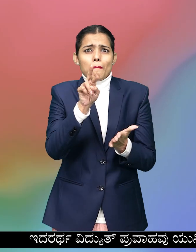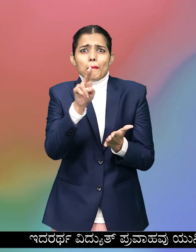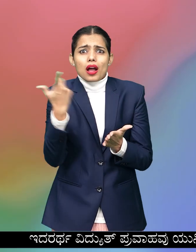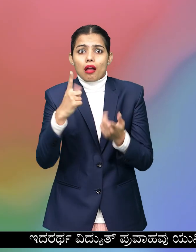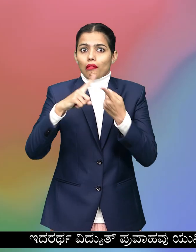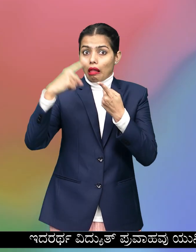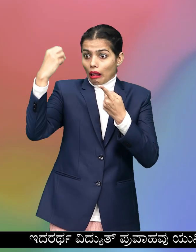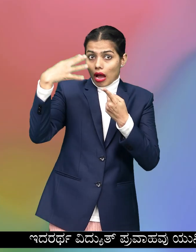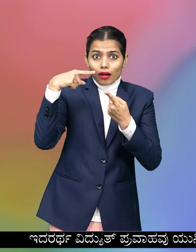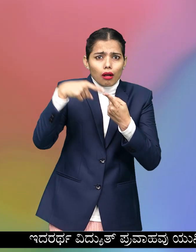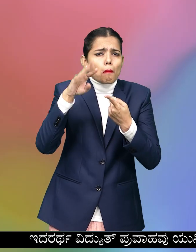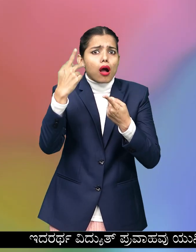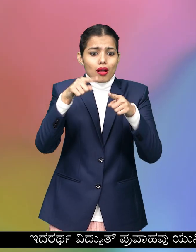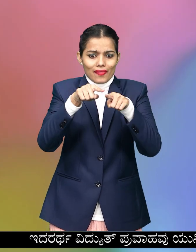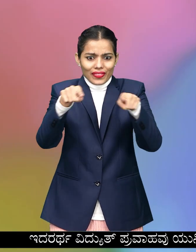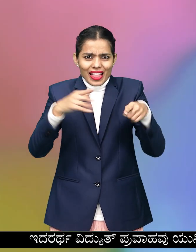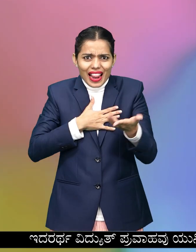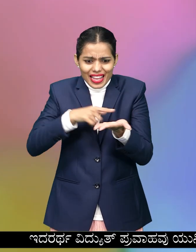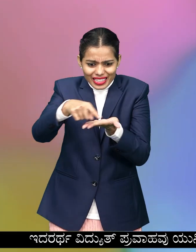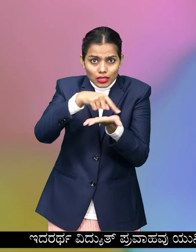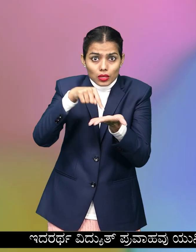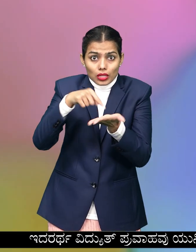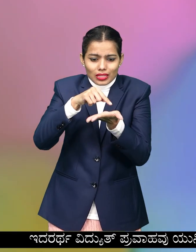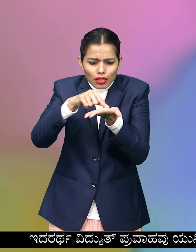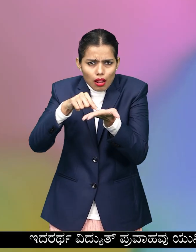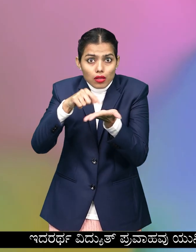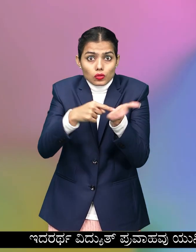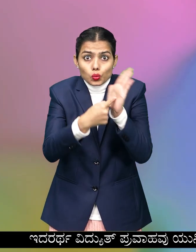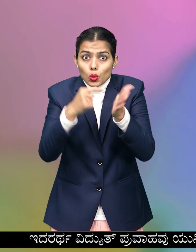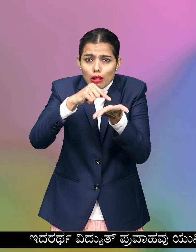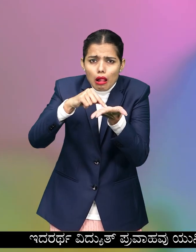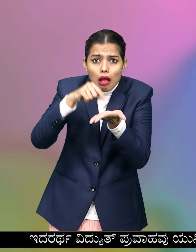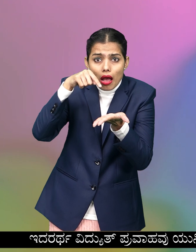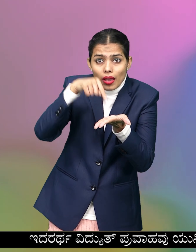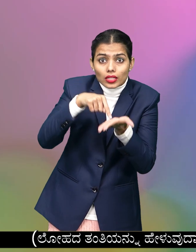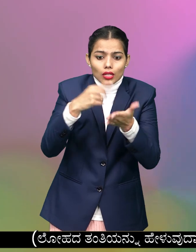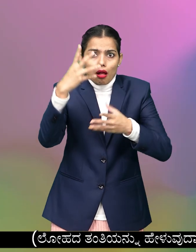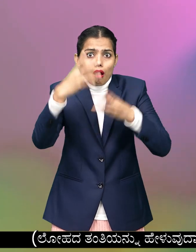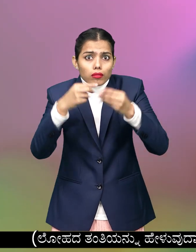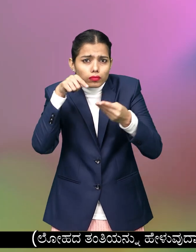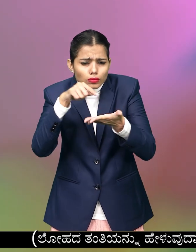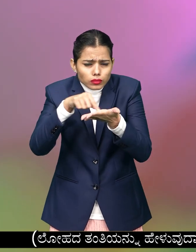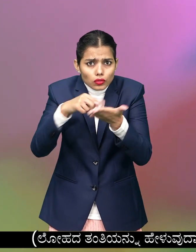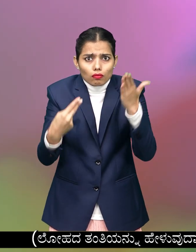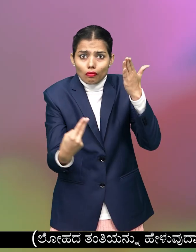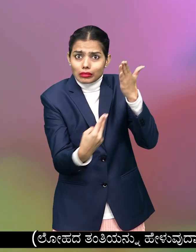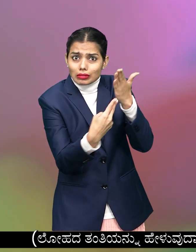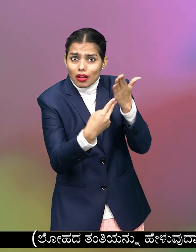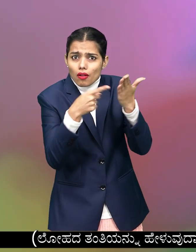ಇದರರ್ಥ ವಿದ್ಯುತ್ ಪ್ರವಾಹವು ಯೂನಿಟ್ ಸಮಯದಲ್ಲಿ ವಾಹಕದ ಯಾವುದೇ ಅಡ್ಡ ವಿಭಾಗದಲ್ಲಿ ಲೋಹದ